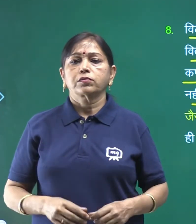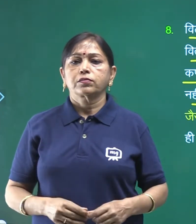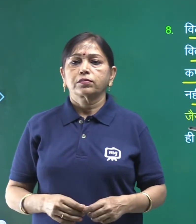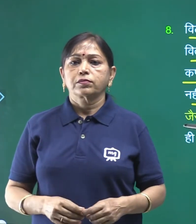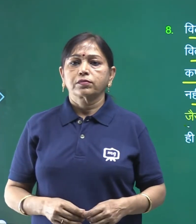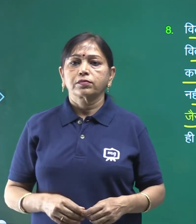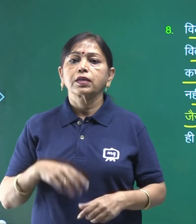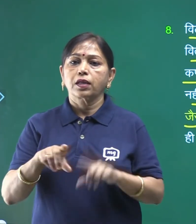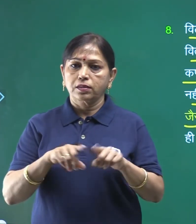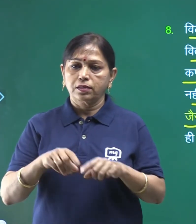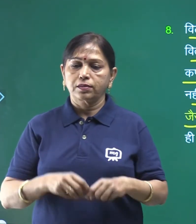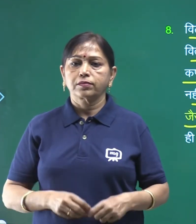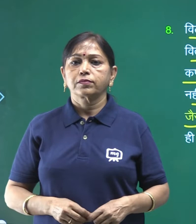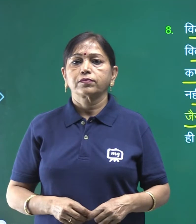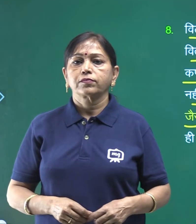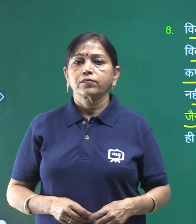जैसे